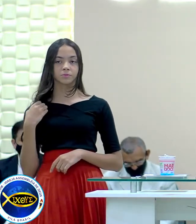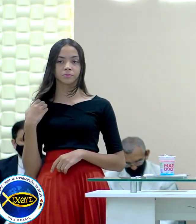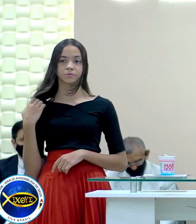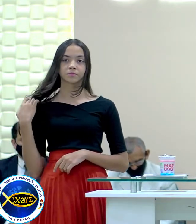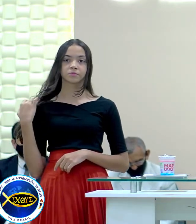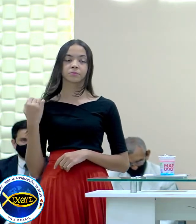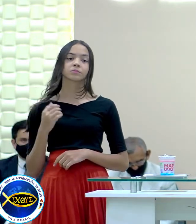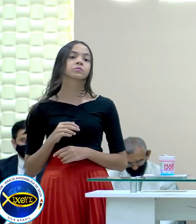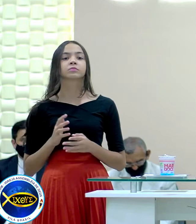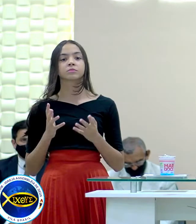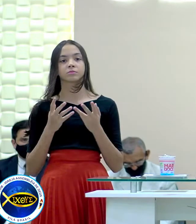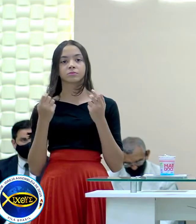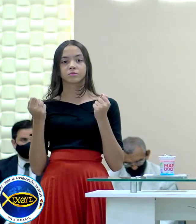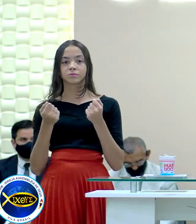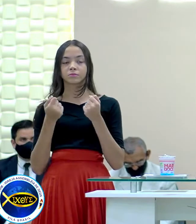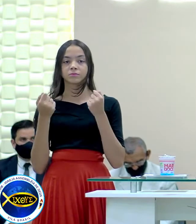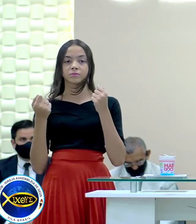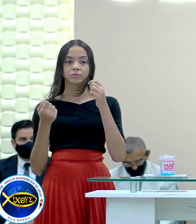Aleluia.